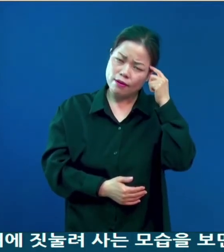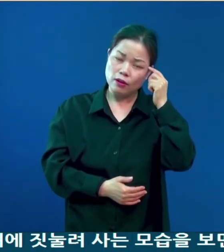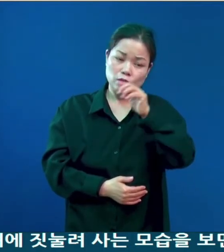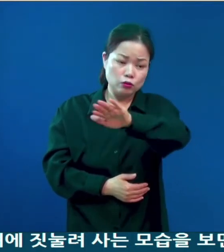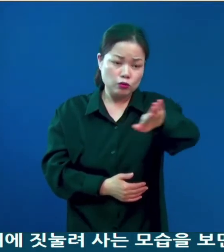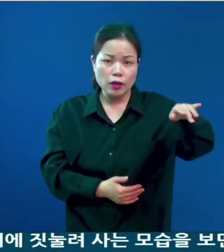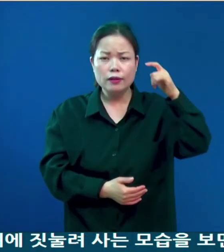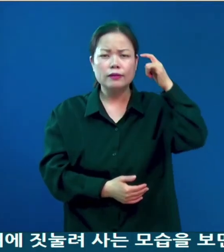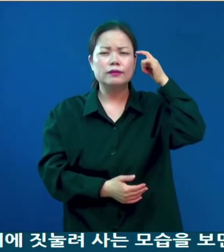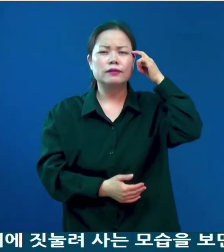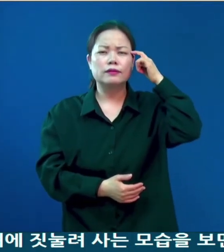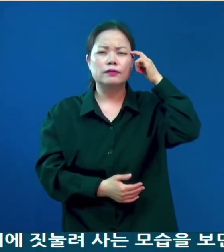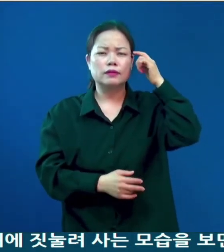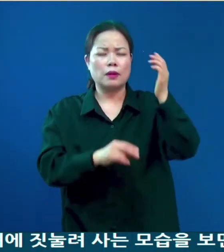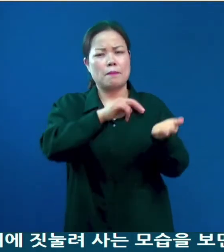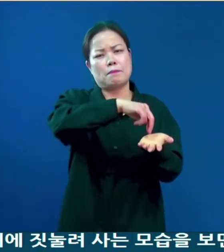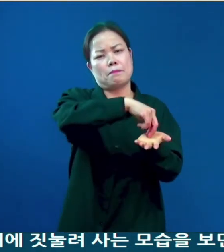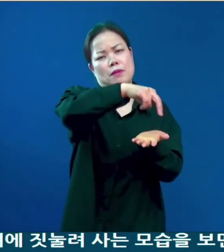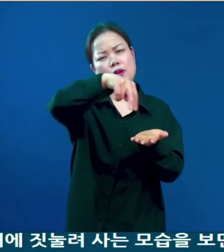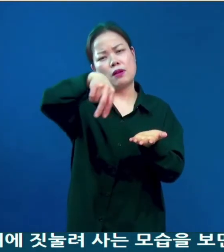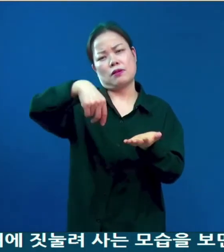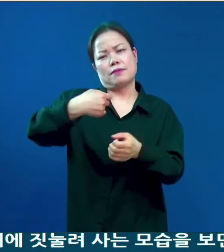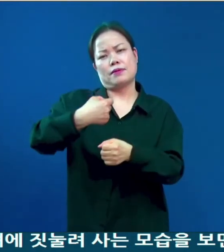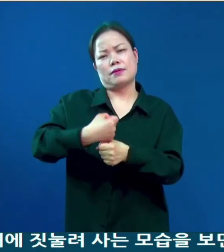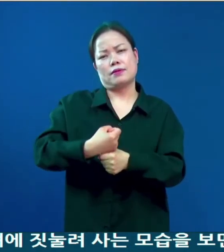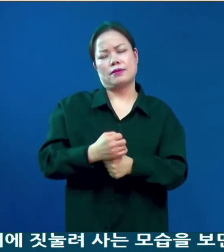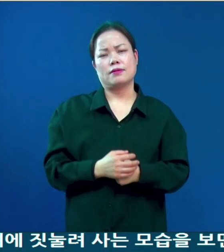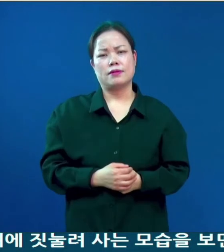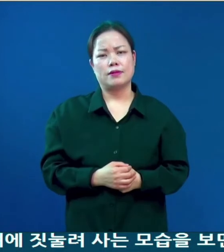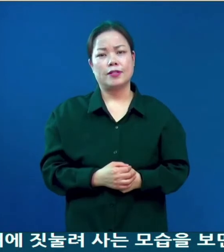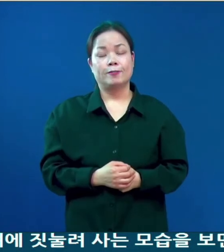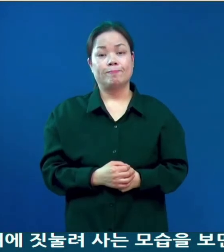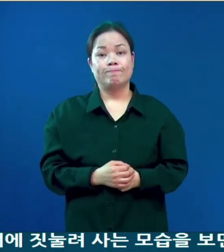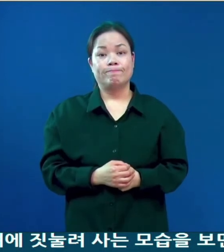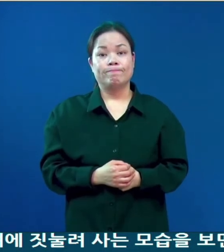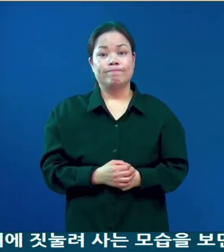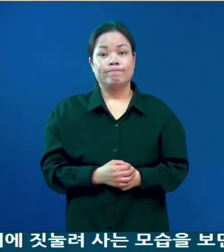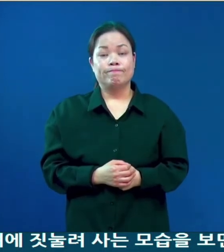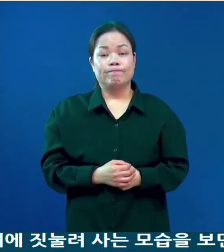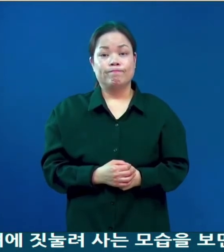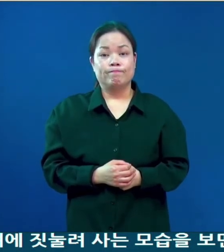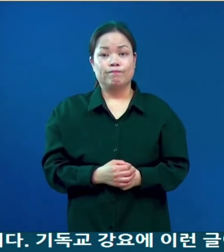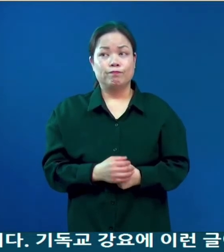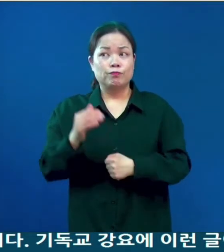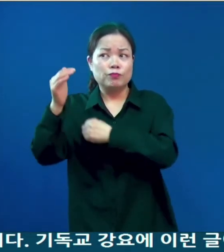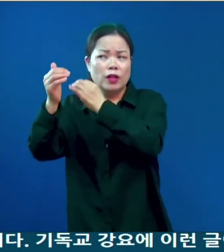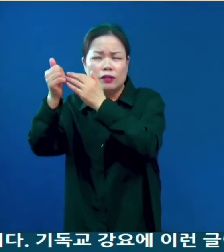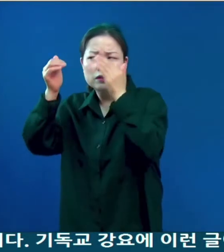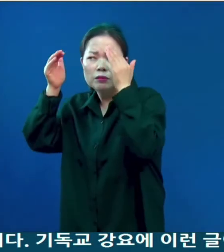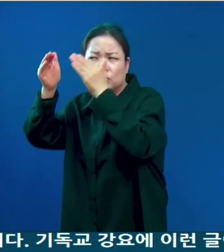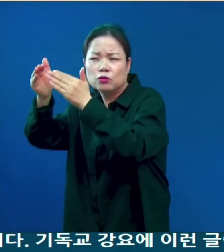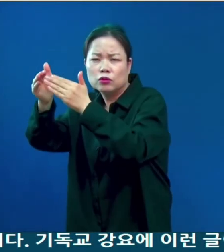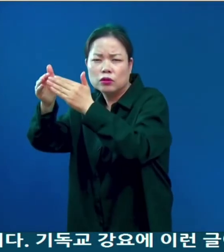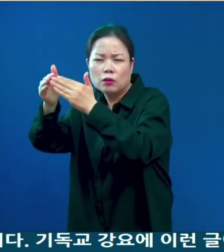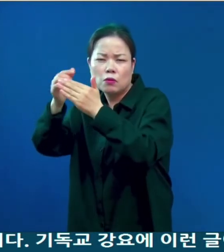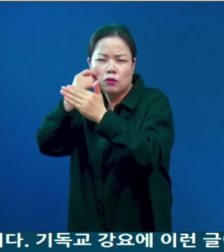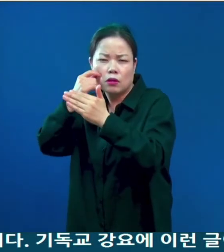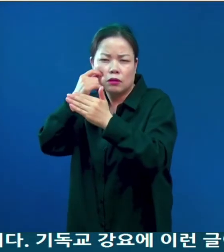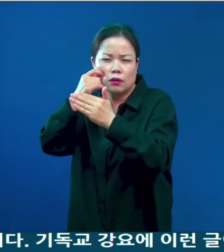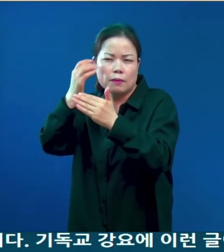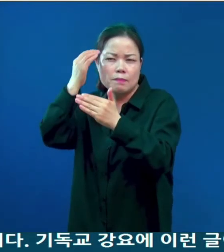우리의 생각을 방황하게 만든다, 이렇게 써 있더라고요. 그러니까 하나님께 집중하기 못하게 하는